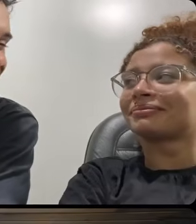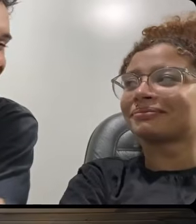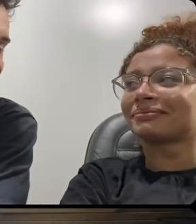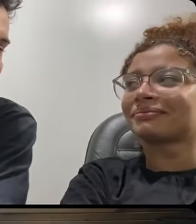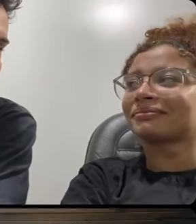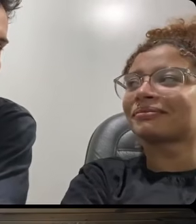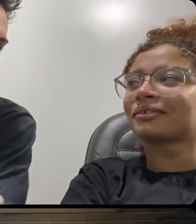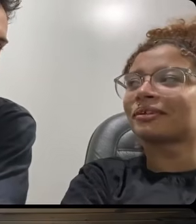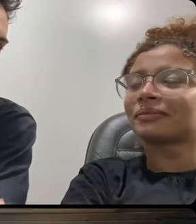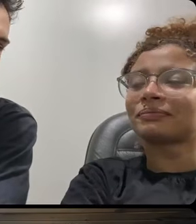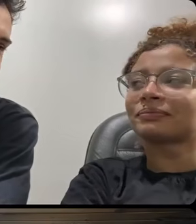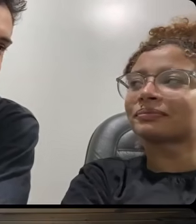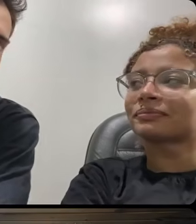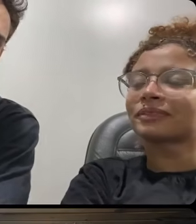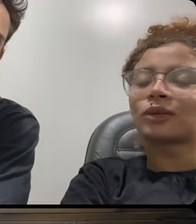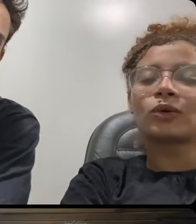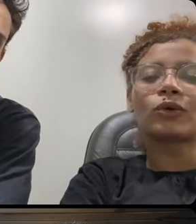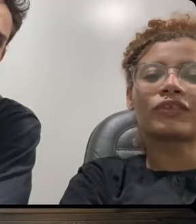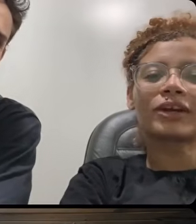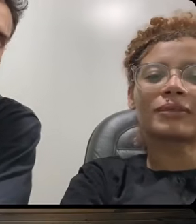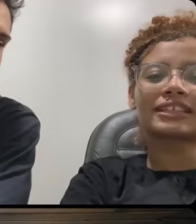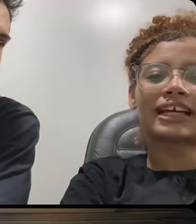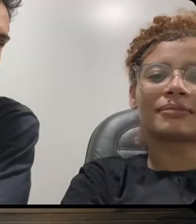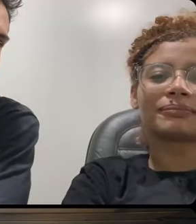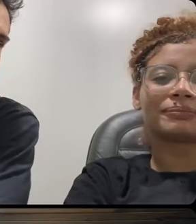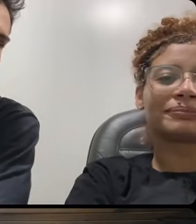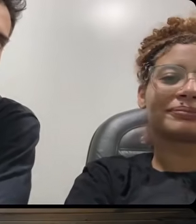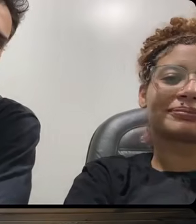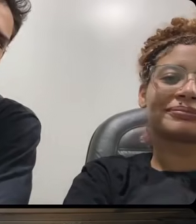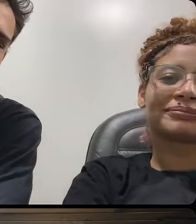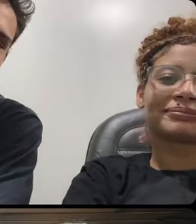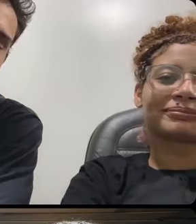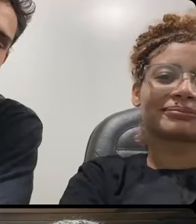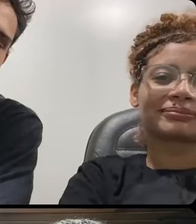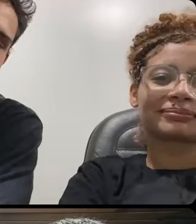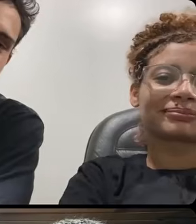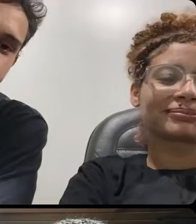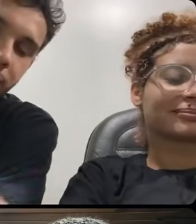outro fala um pouquinho, a gente vai conversando. O Gu vai começar. Sim.